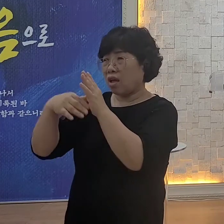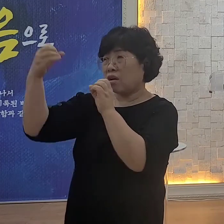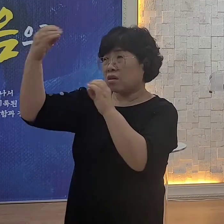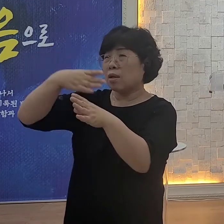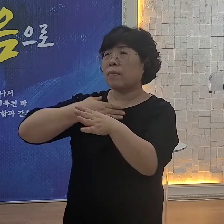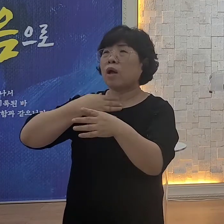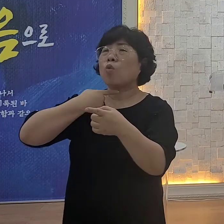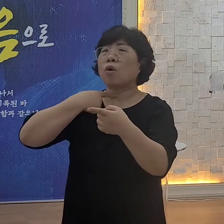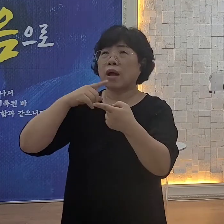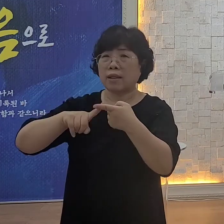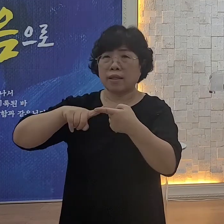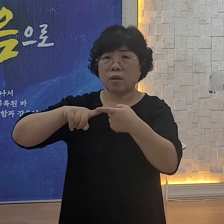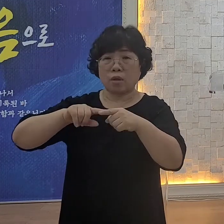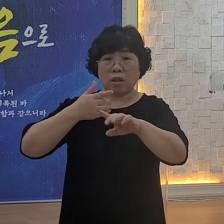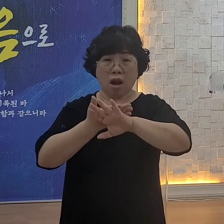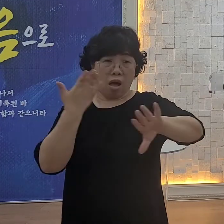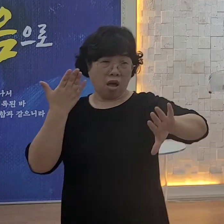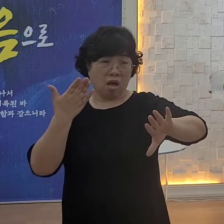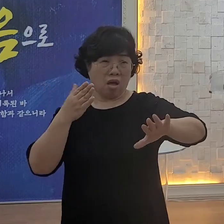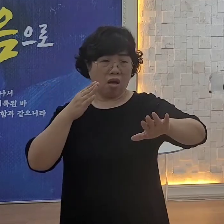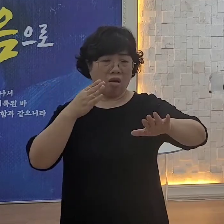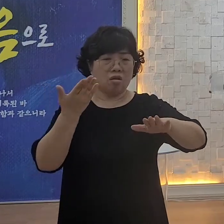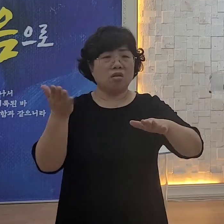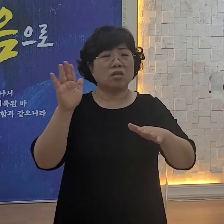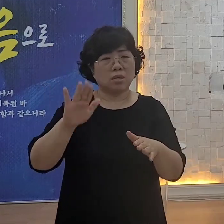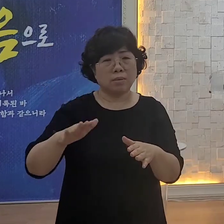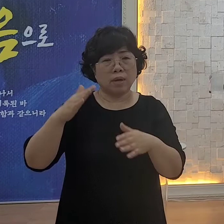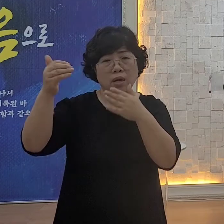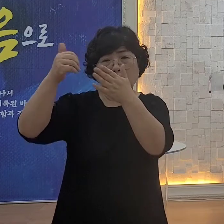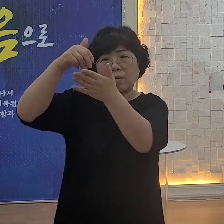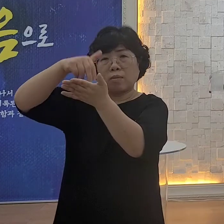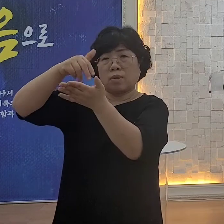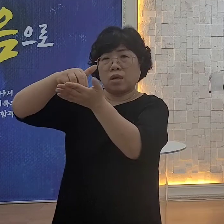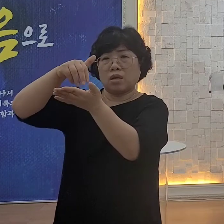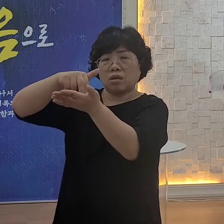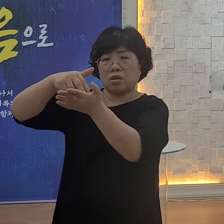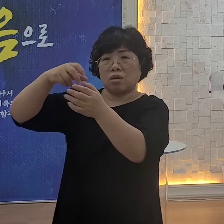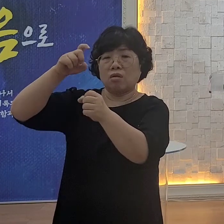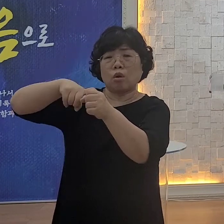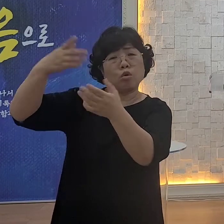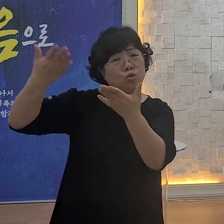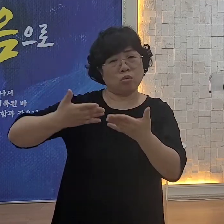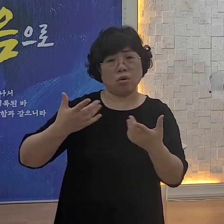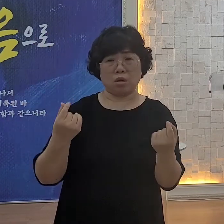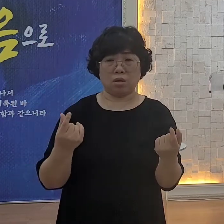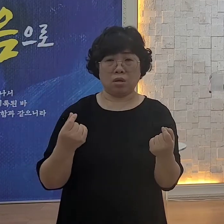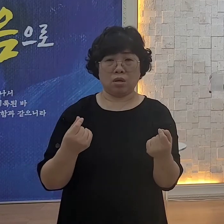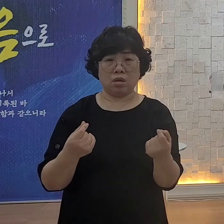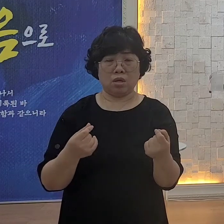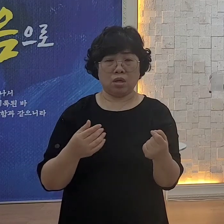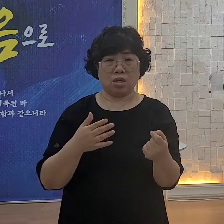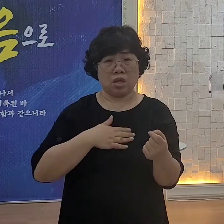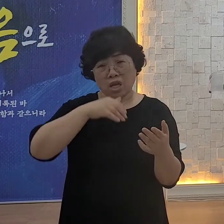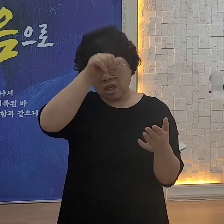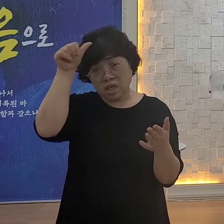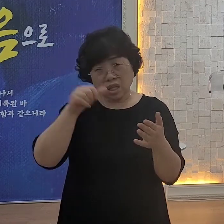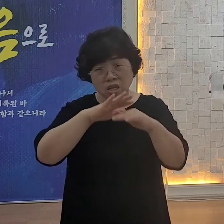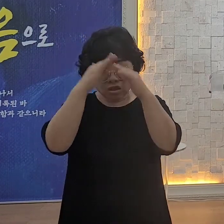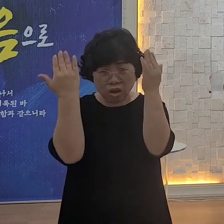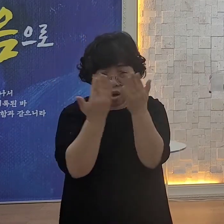열심히 다음에 살겠습니다. 마음은 그랬는데 하나님 그 기도를 안 들어주시고 생명을